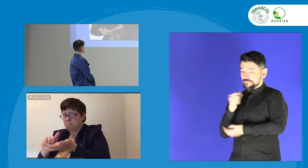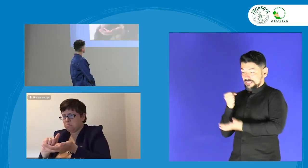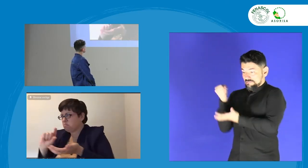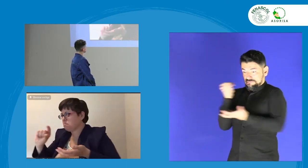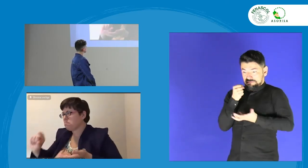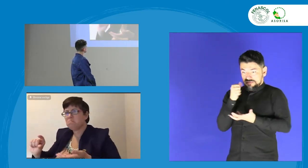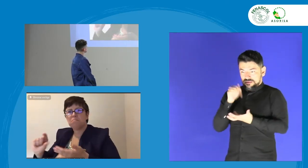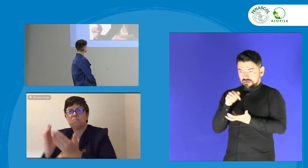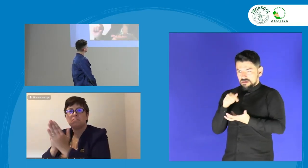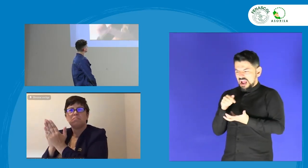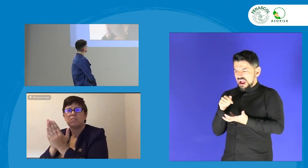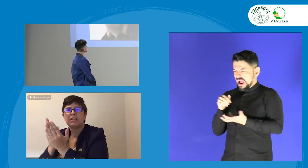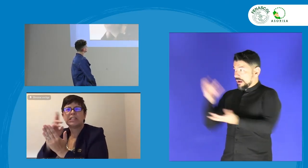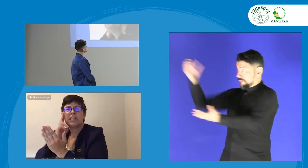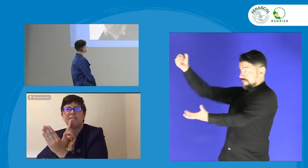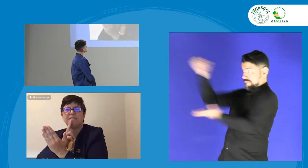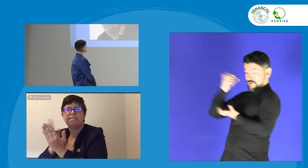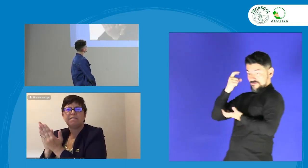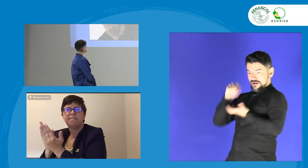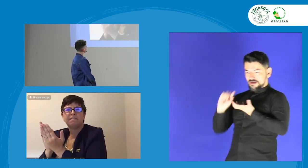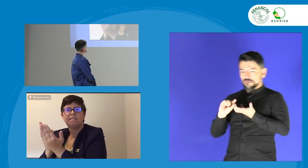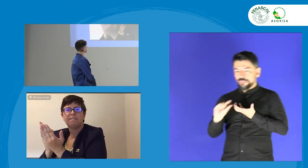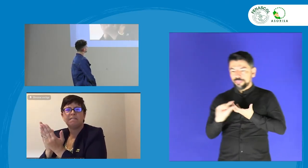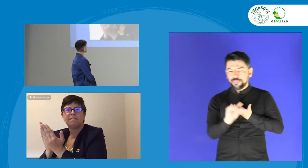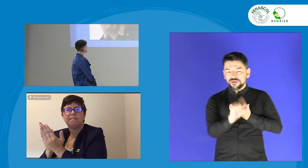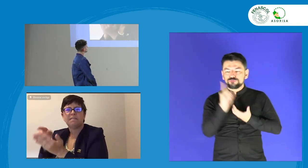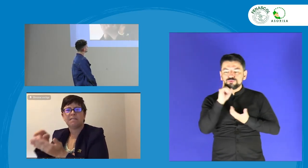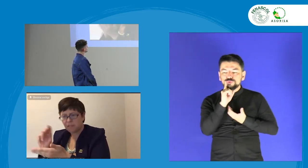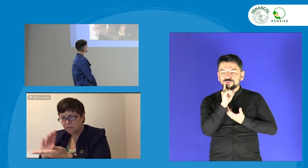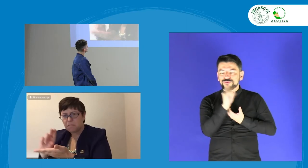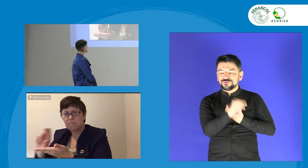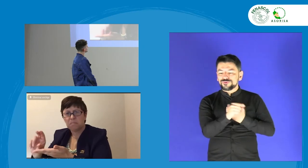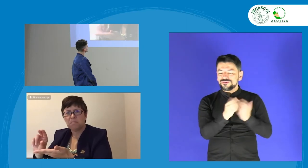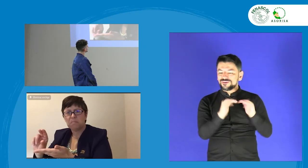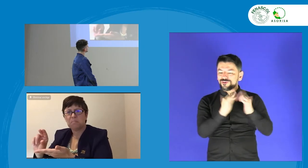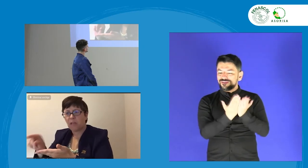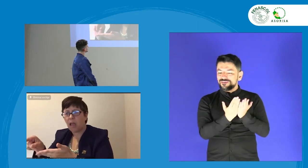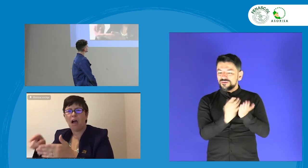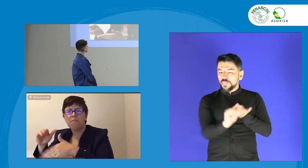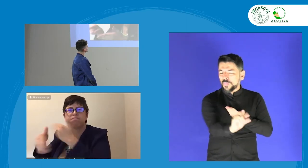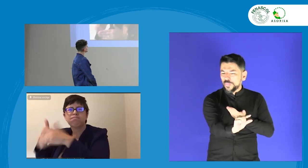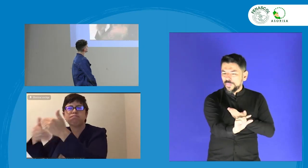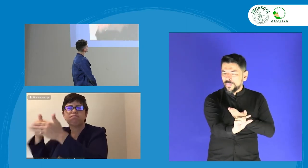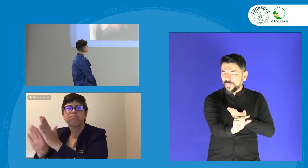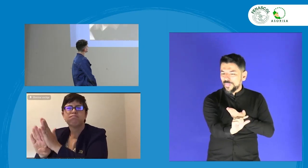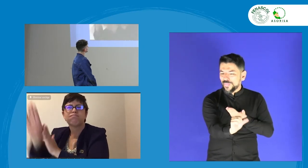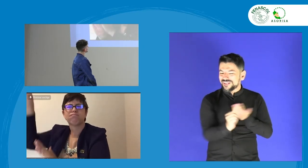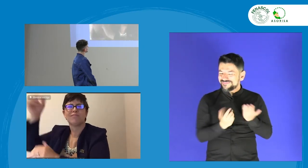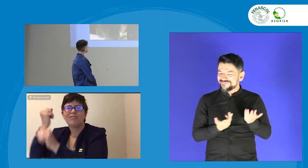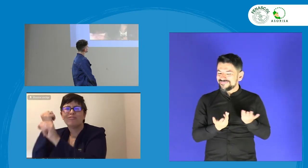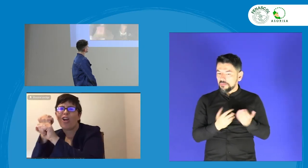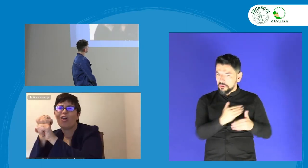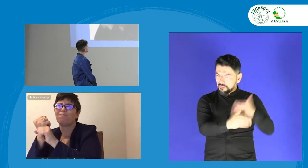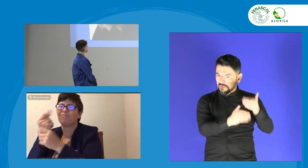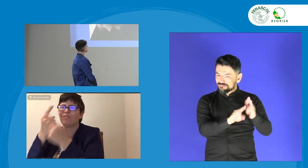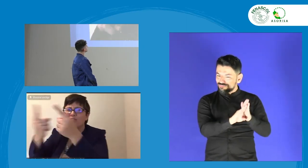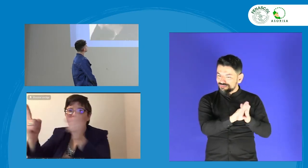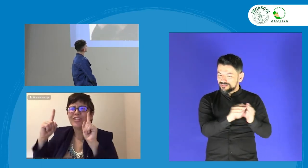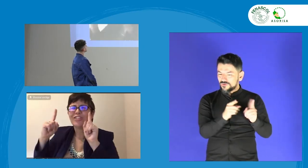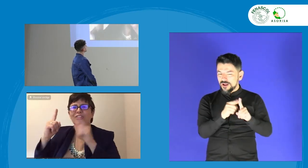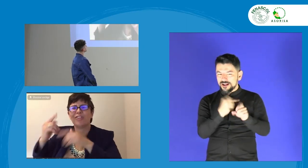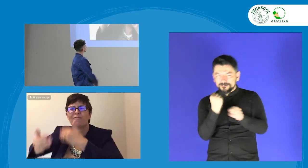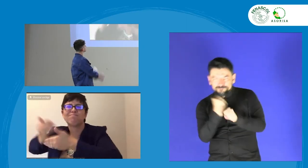nosotros mostramos que hay unos fondos que se dan para educación para sordos, que se da el entorno señante y que se produce